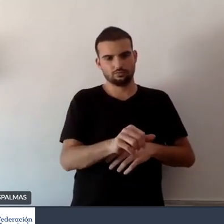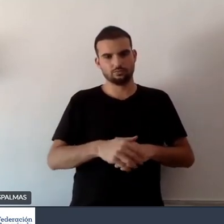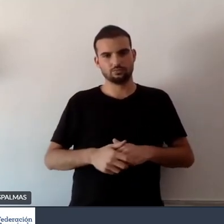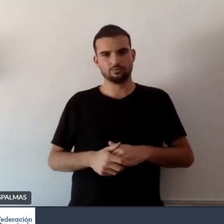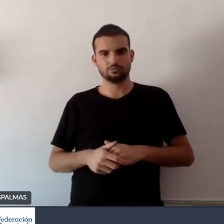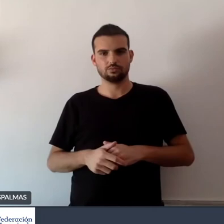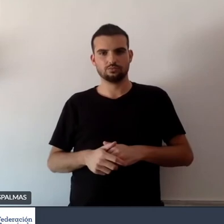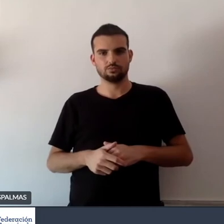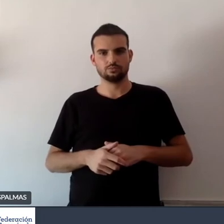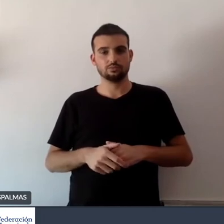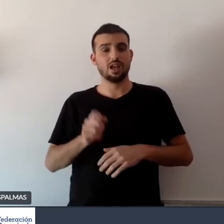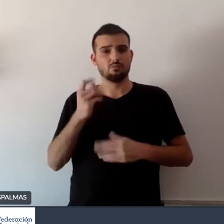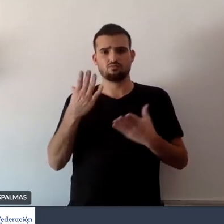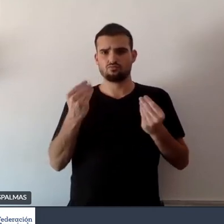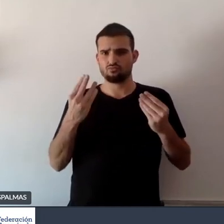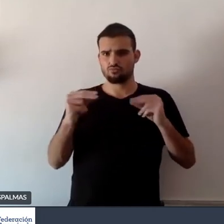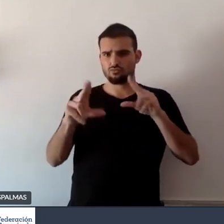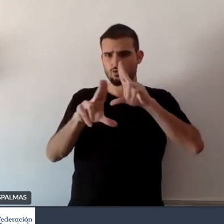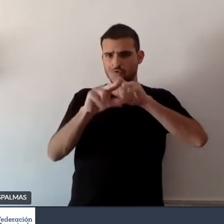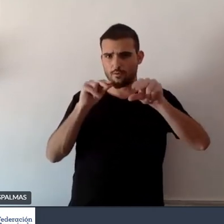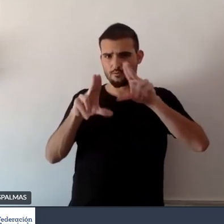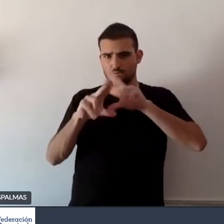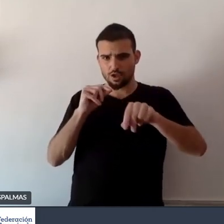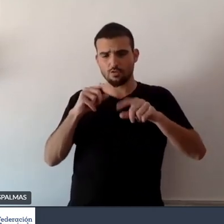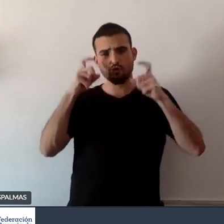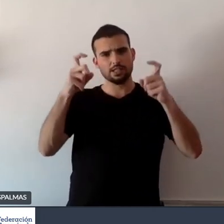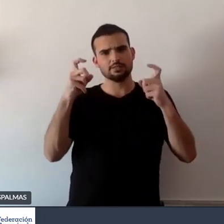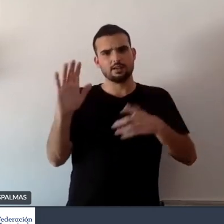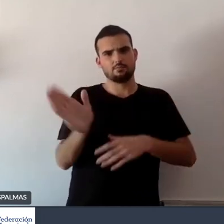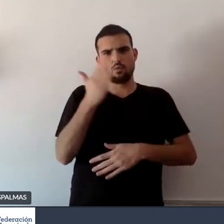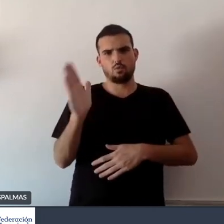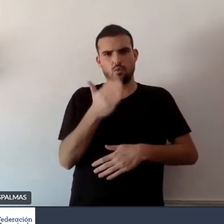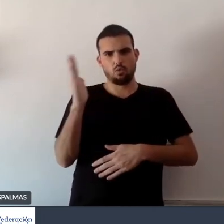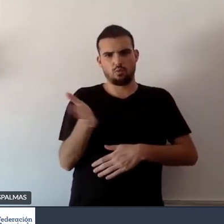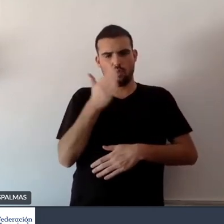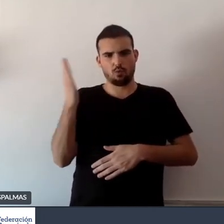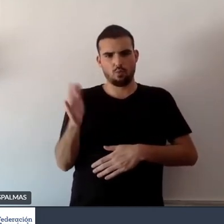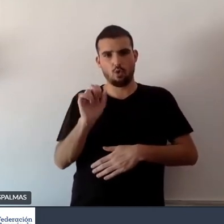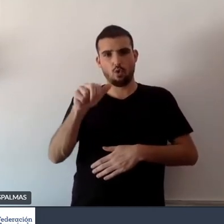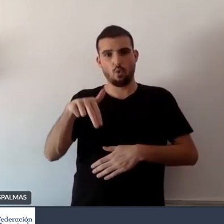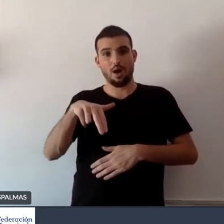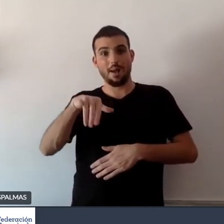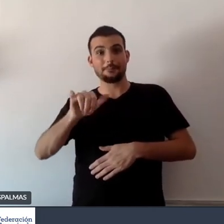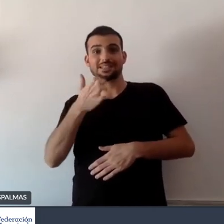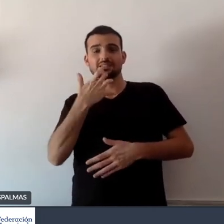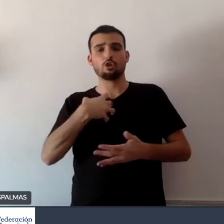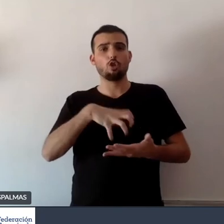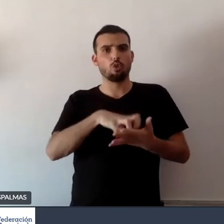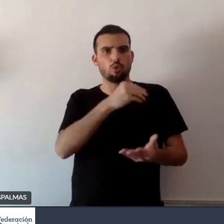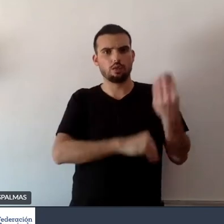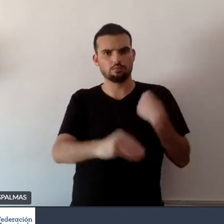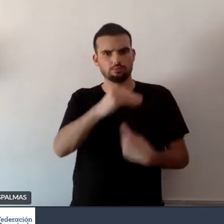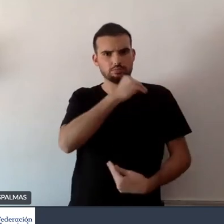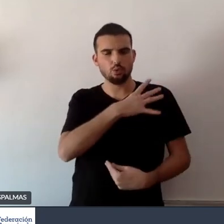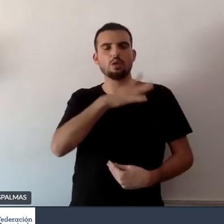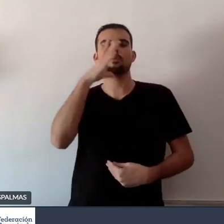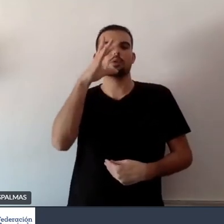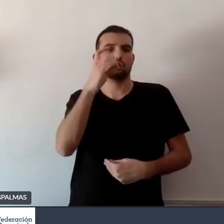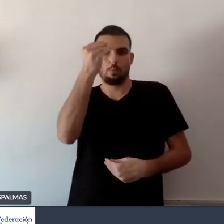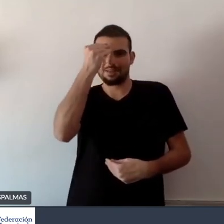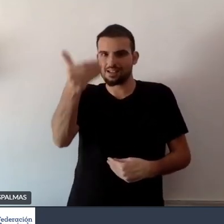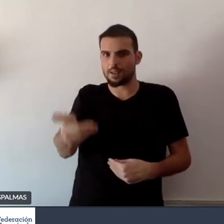Hay bastantes vídeos, entonces voy a intentar ir más o menos ligero. Juanmi, en el momento en el que haya cualquier duda o cualquier pregunta que creas que sea